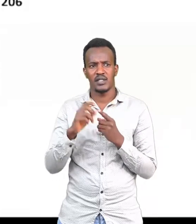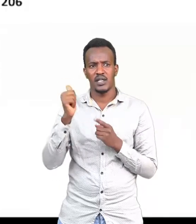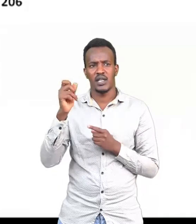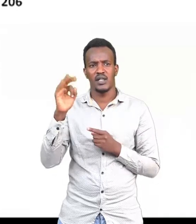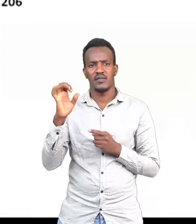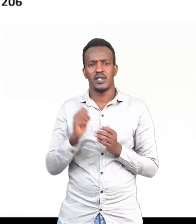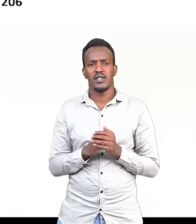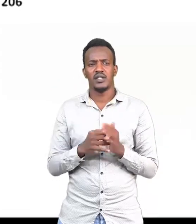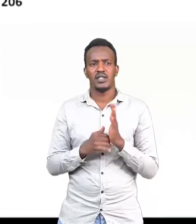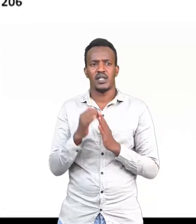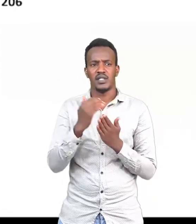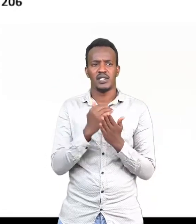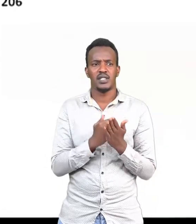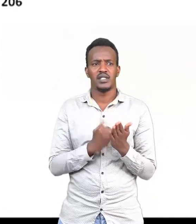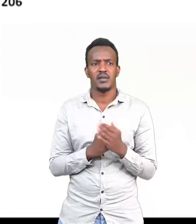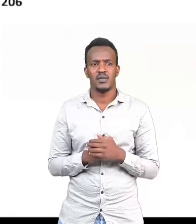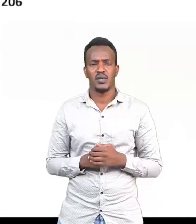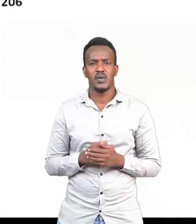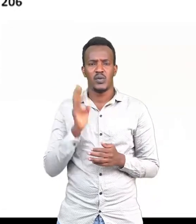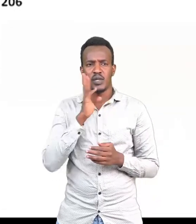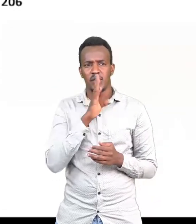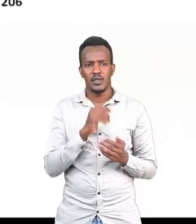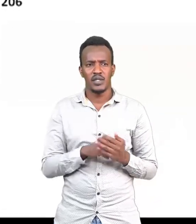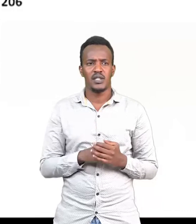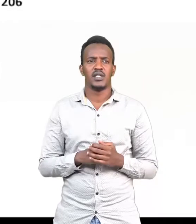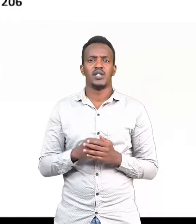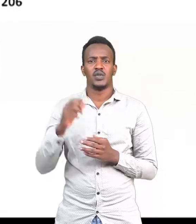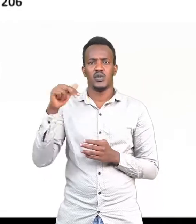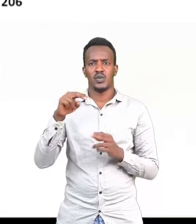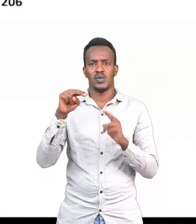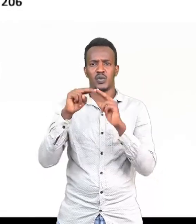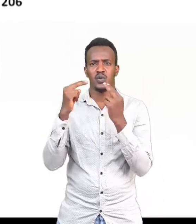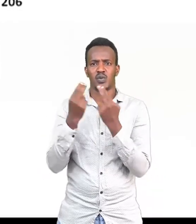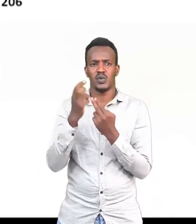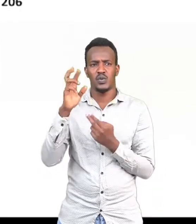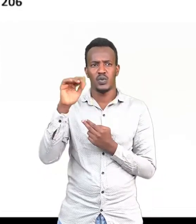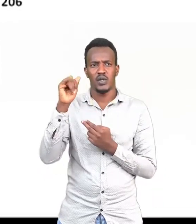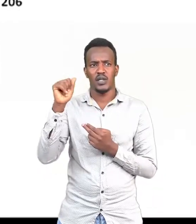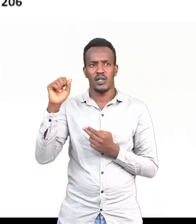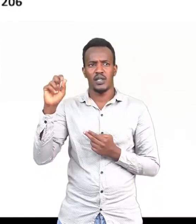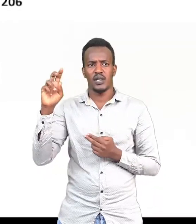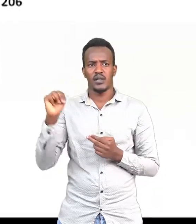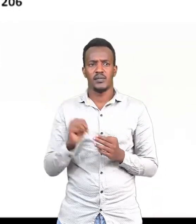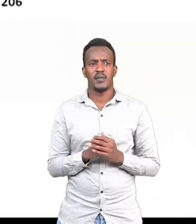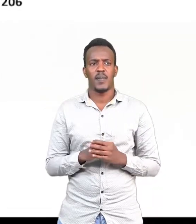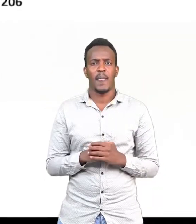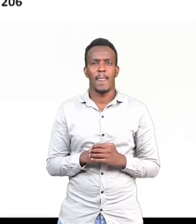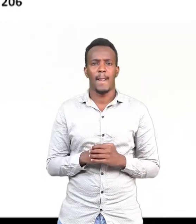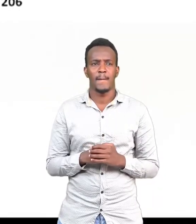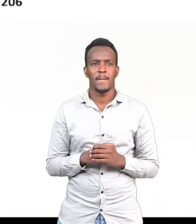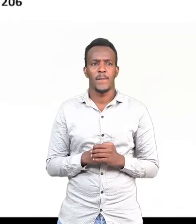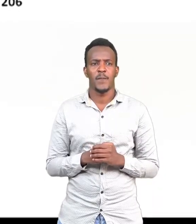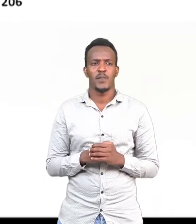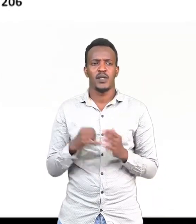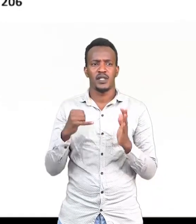haddaynu waxa weeyaan qaabkaasi kala soo baxno waxaynu odhanaynaa uranium tusaale ahaan oo ah 238 oo halkana